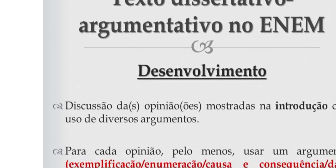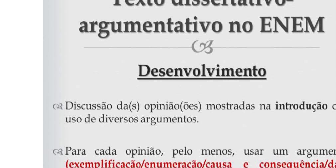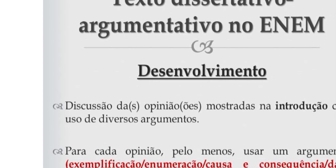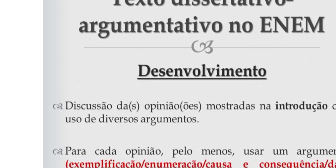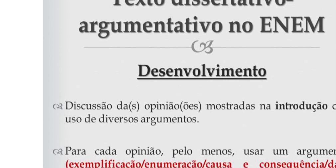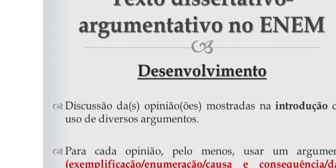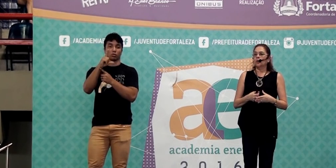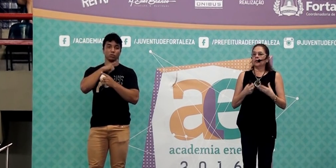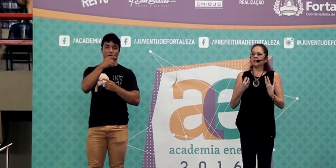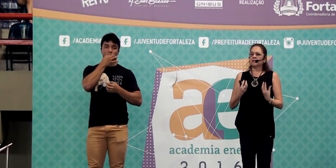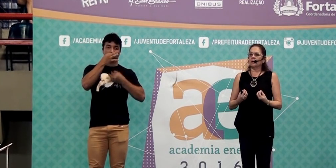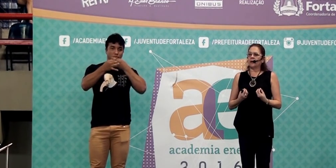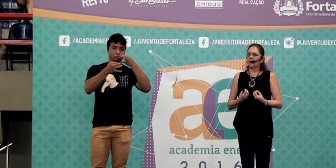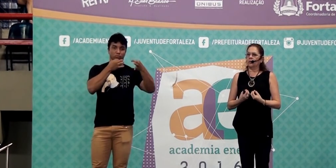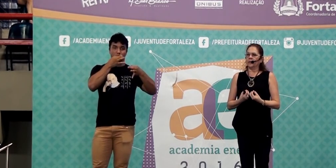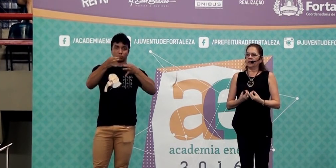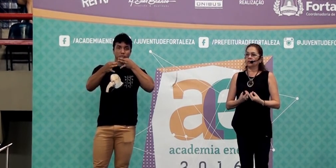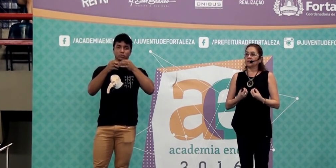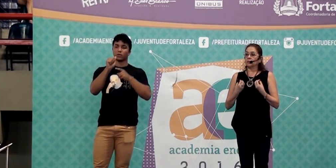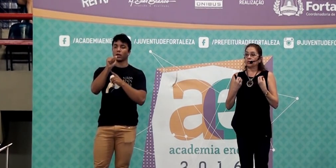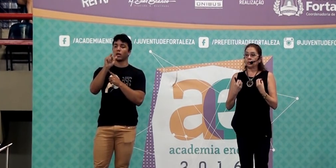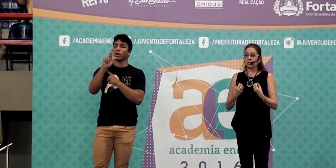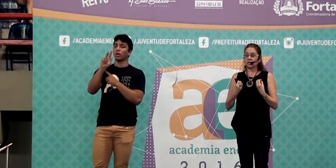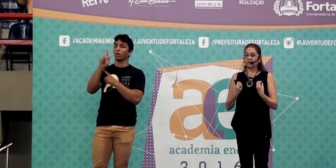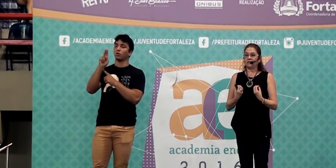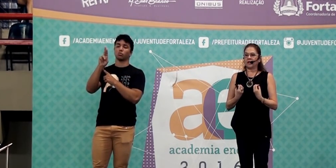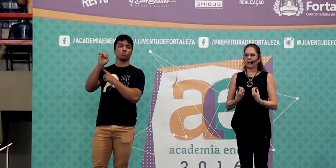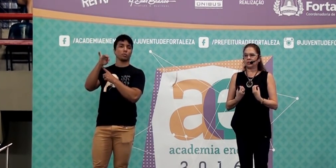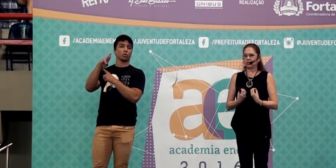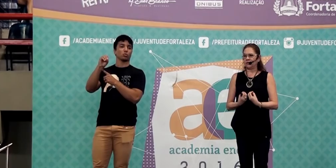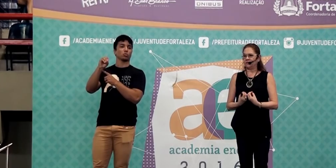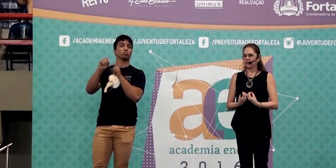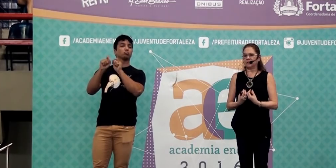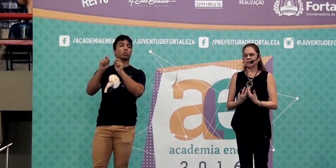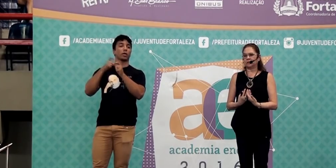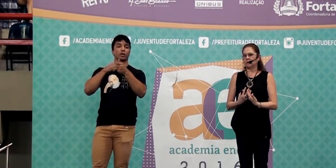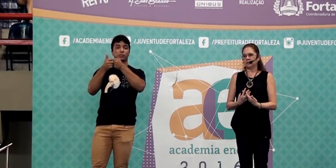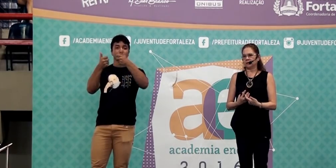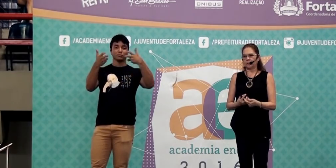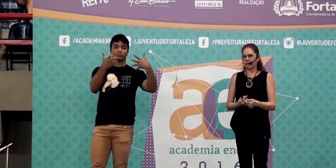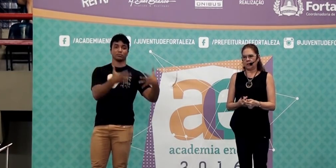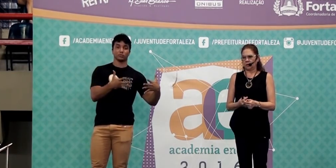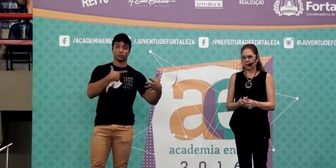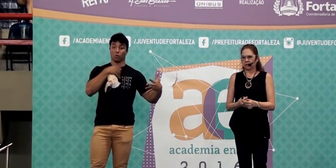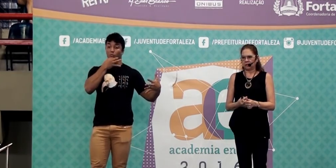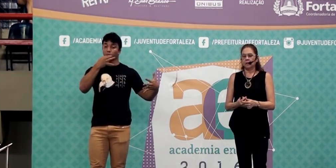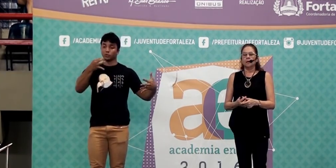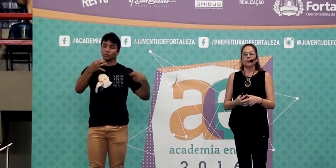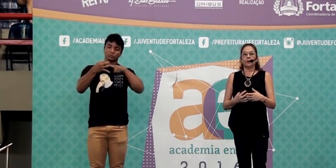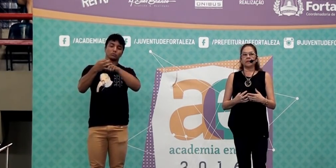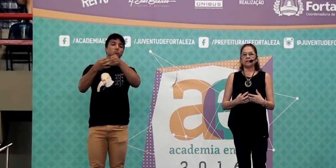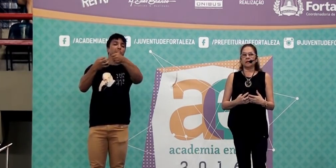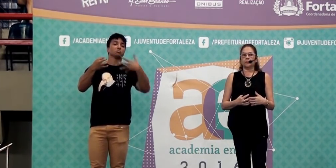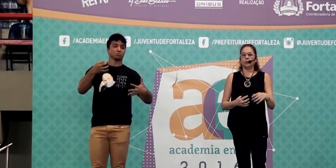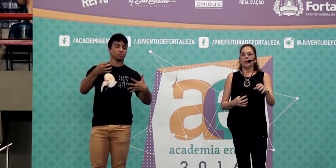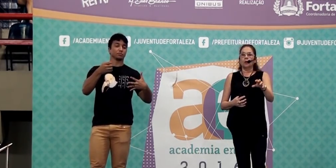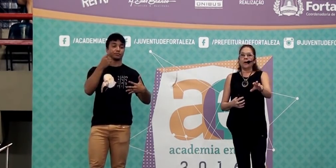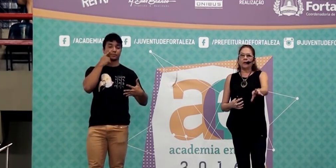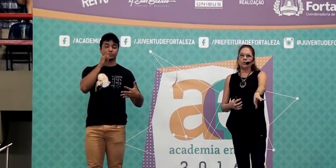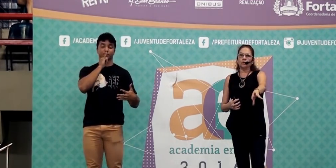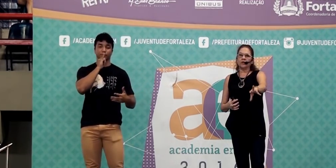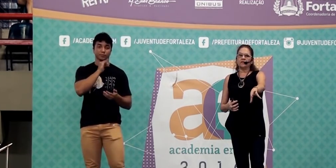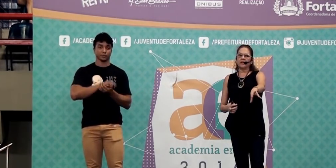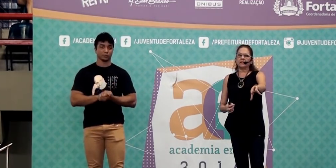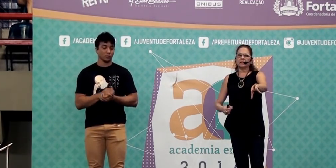de argumentos. O que são argumentos? São justificativas das nossas opiniões. Por exemplo,